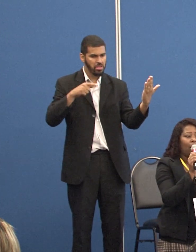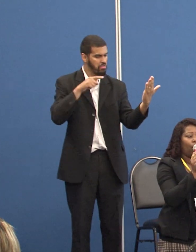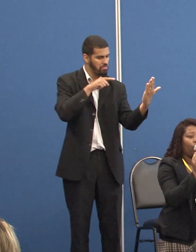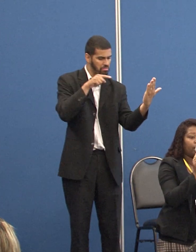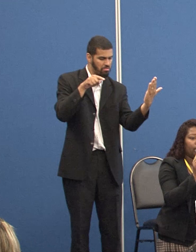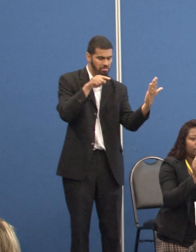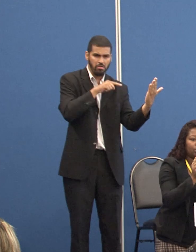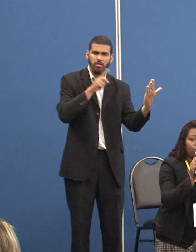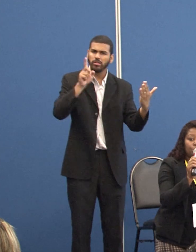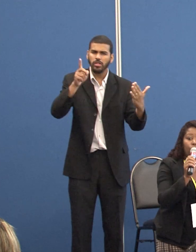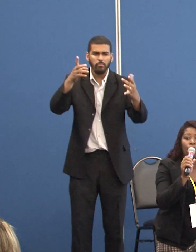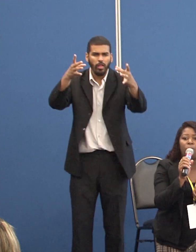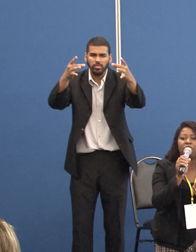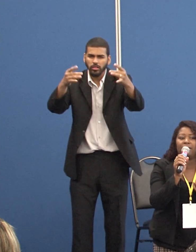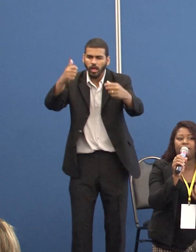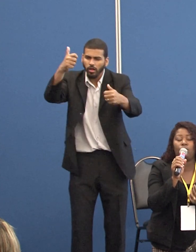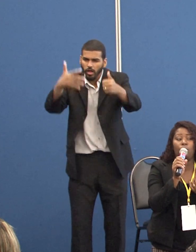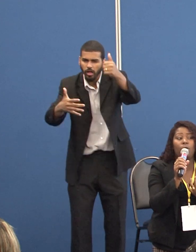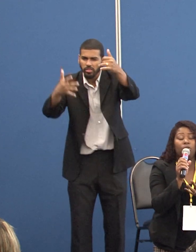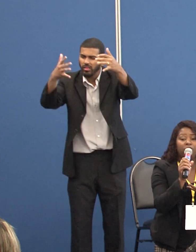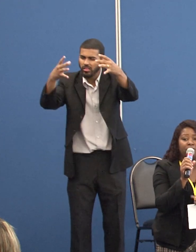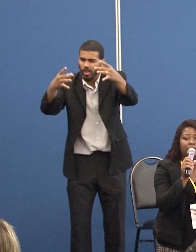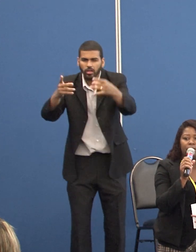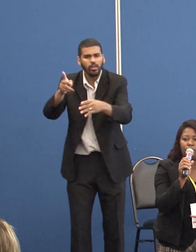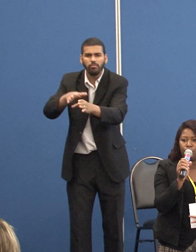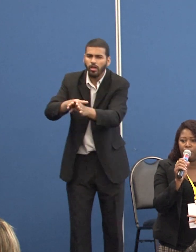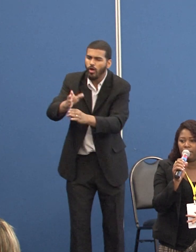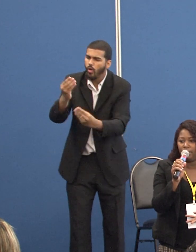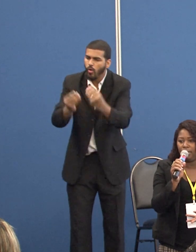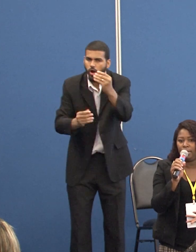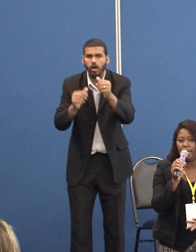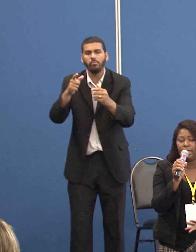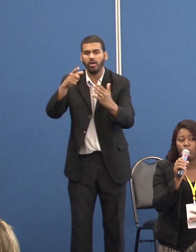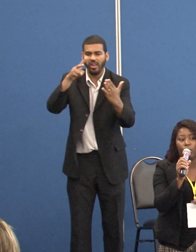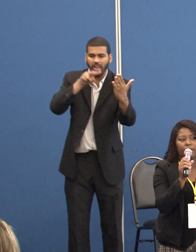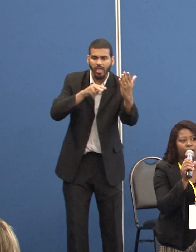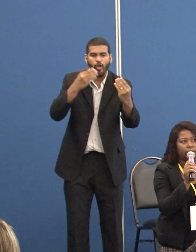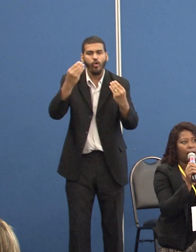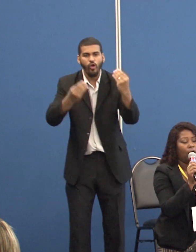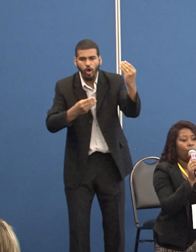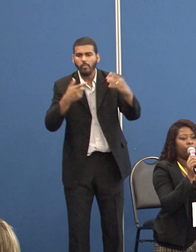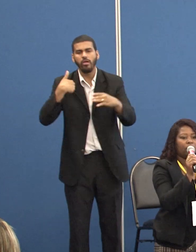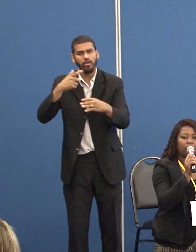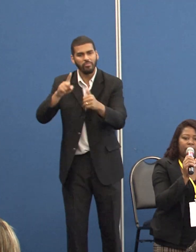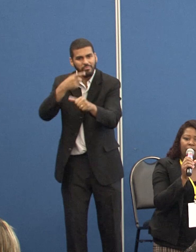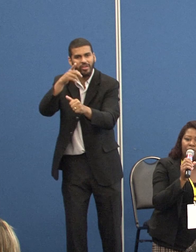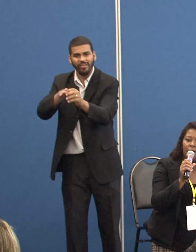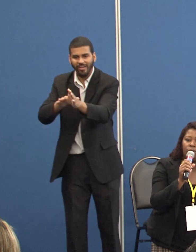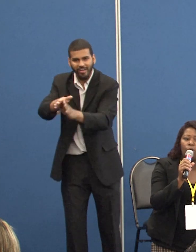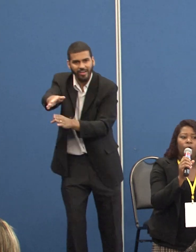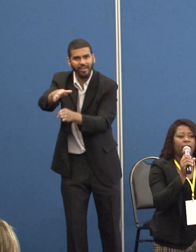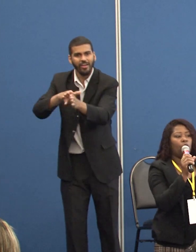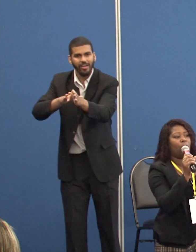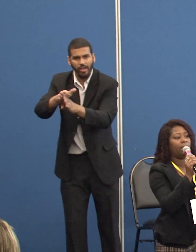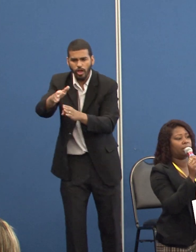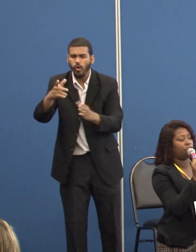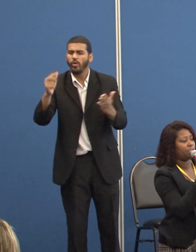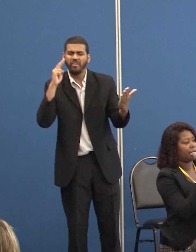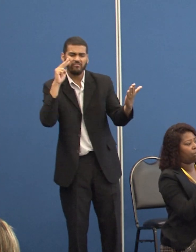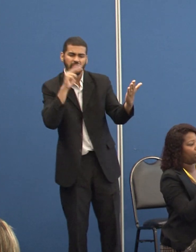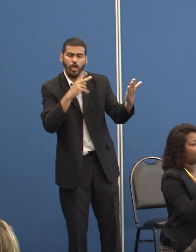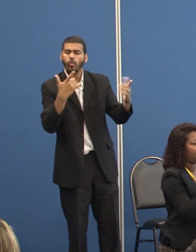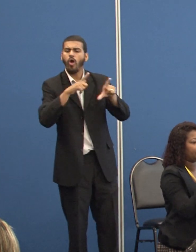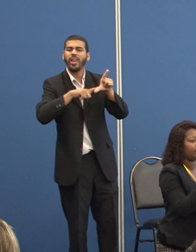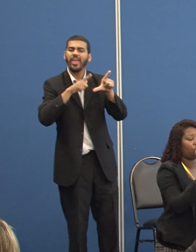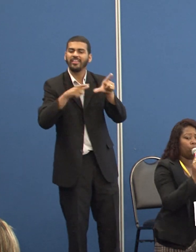dar orientações de como fazer, como o aluno vai fazer essa leitura. Né, orientar. O que você está vendo? Tem alguma letra que